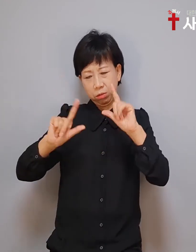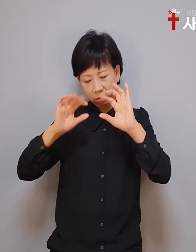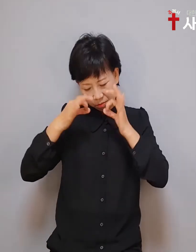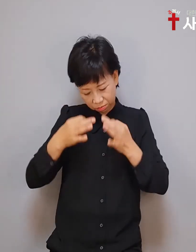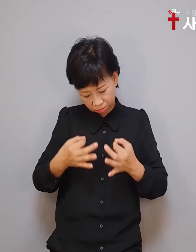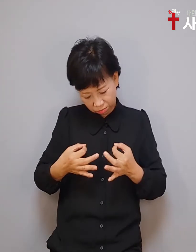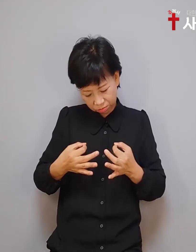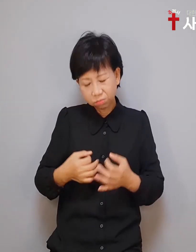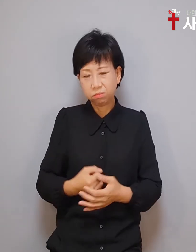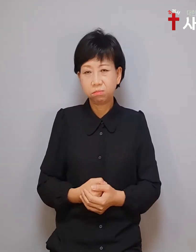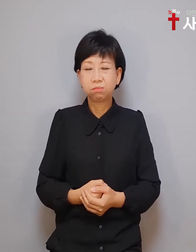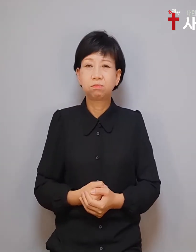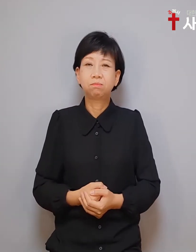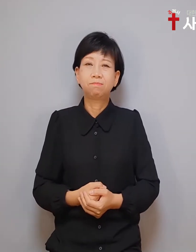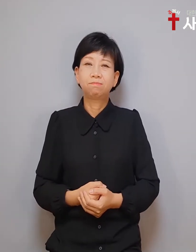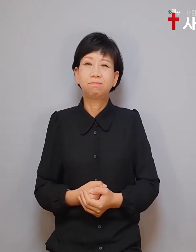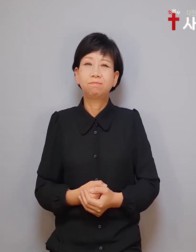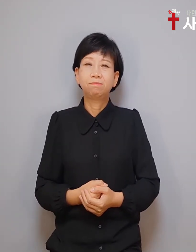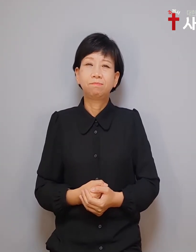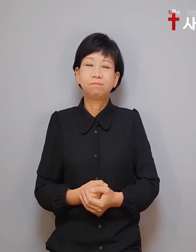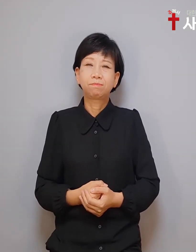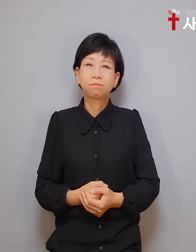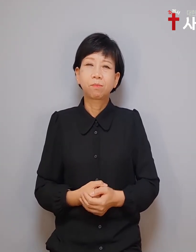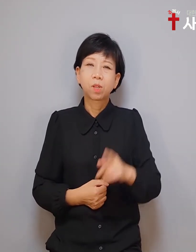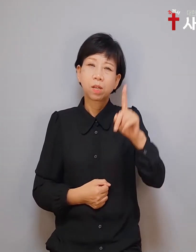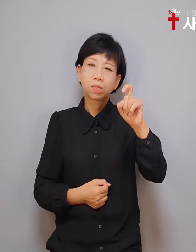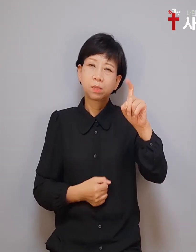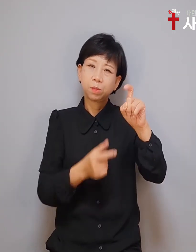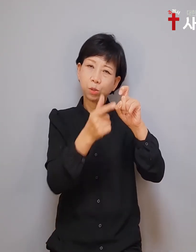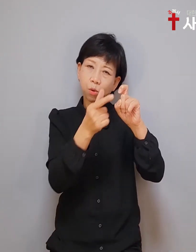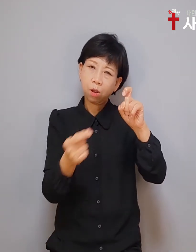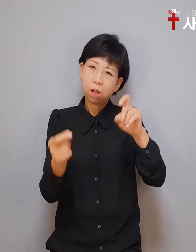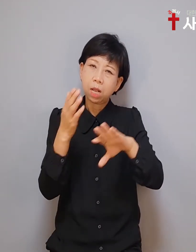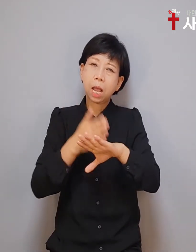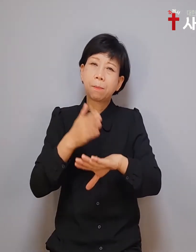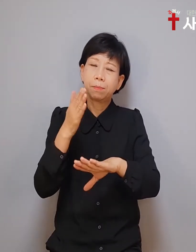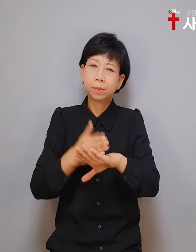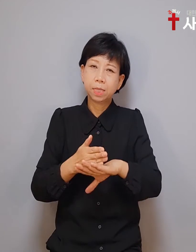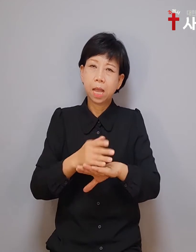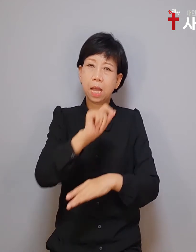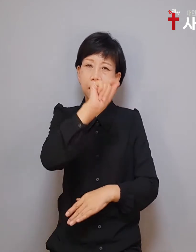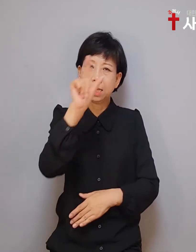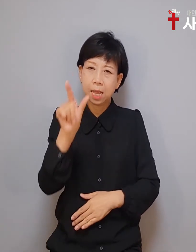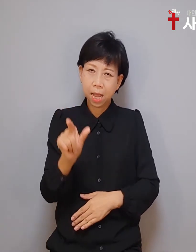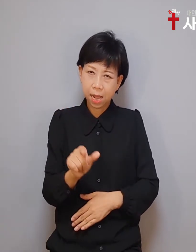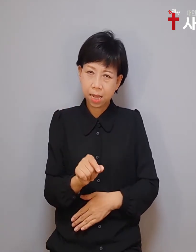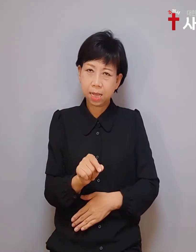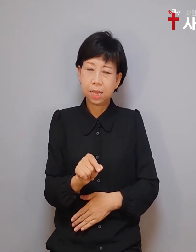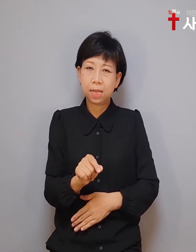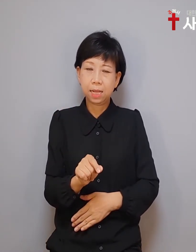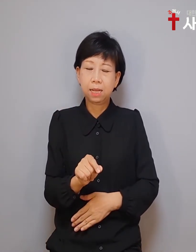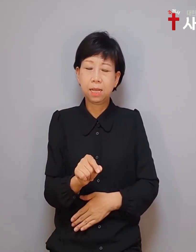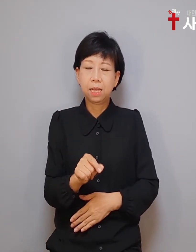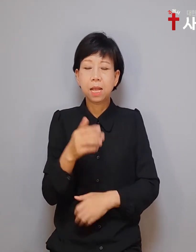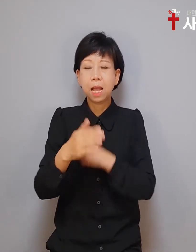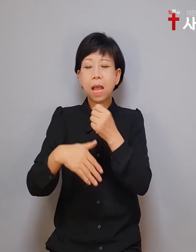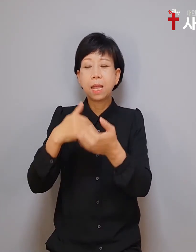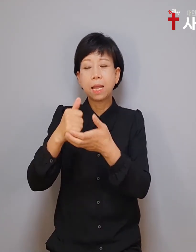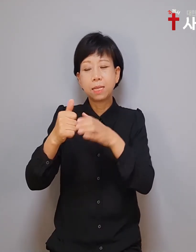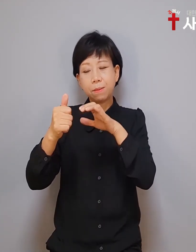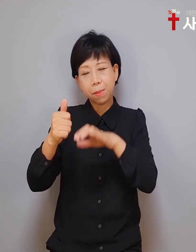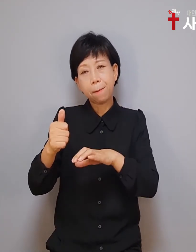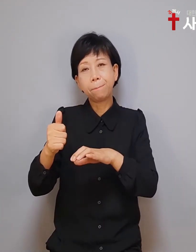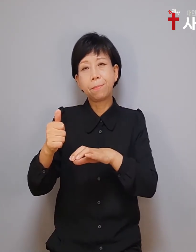생각도 한번 해봅니다. 11월 감사의 달을 맞이하여서 다시 한번 우리가 하나님 앞에